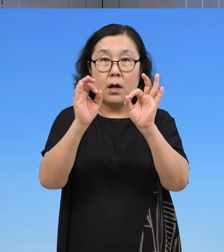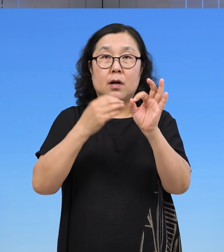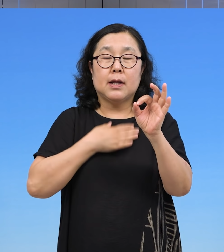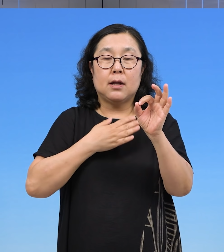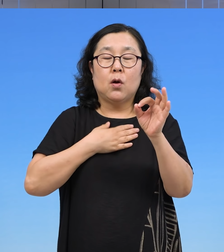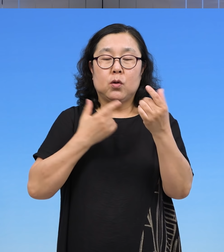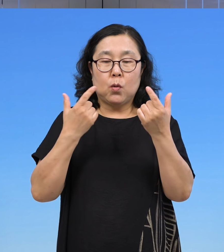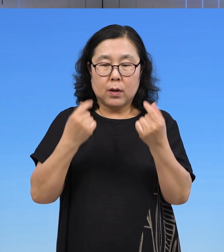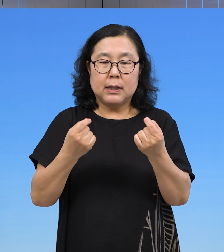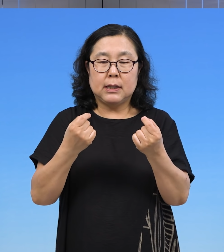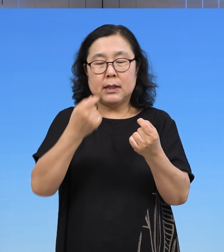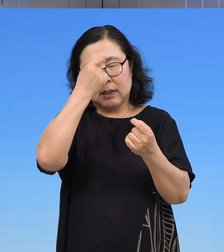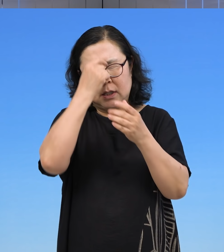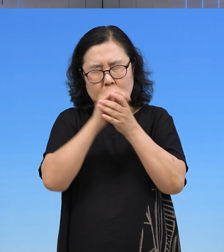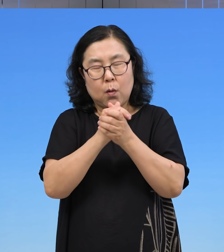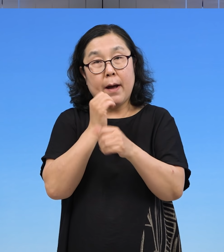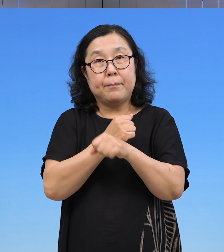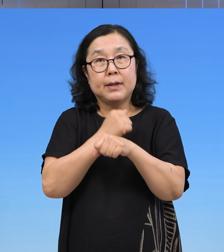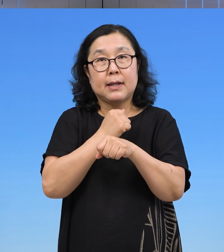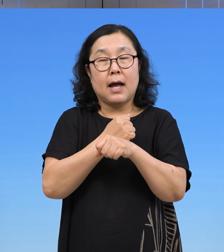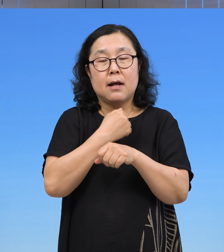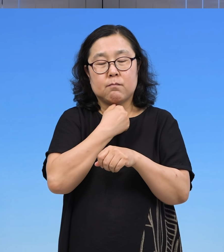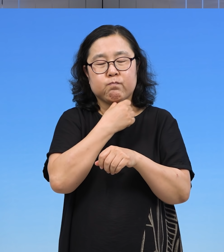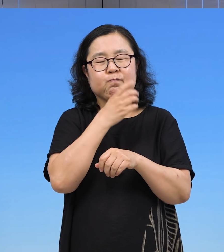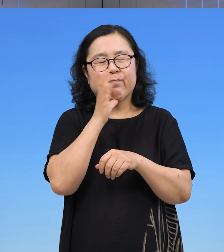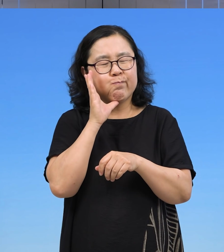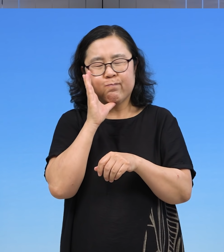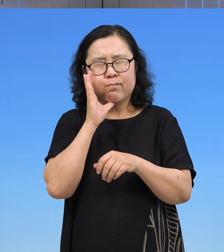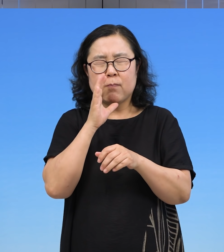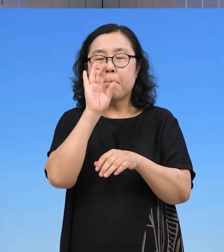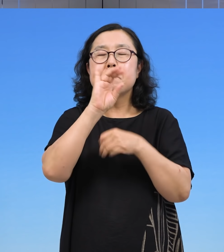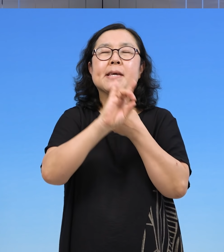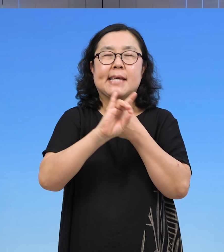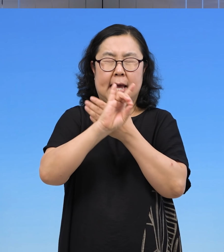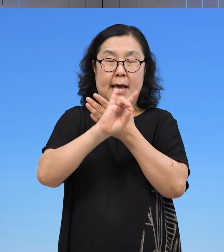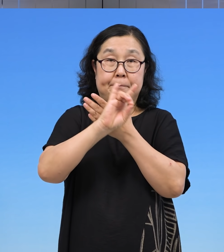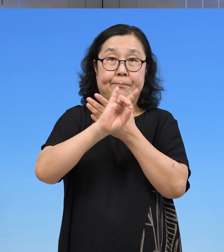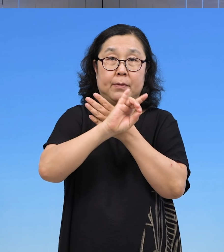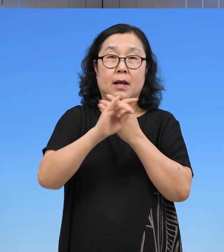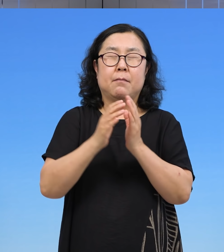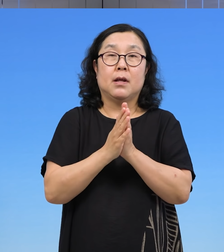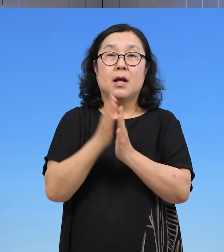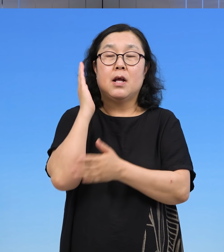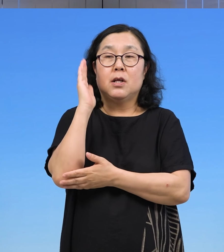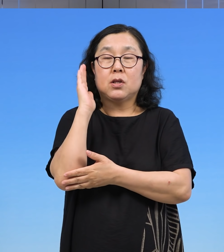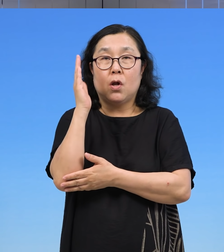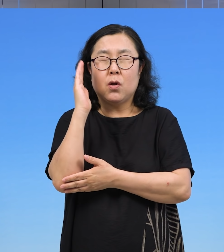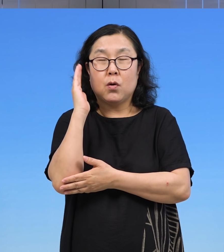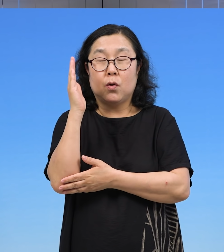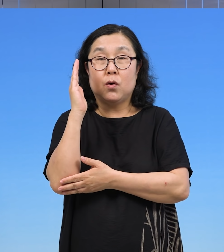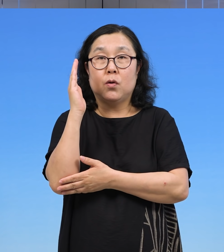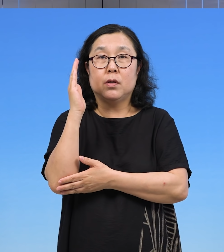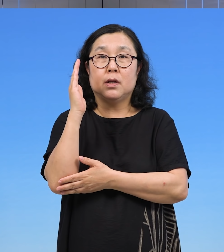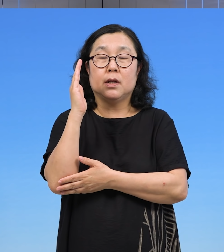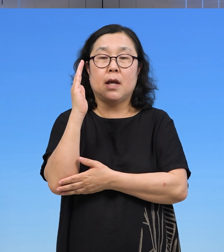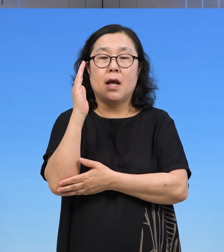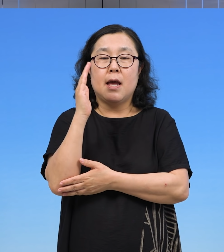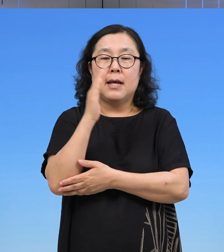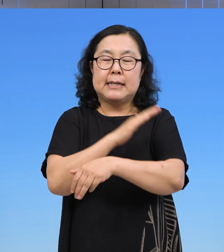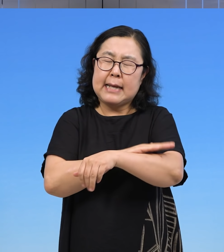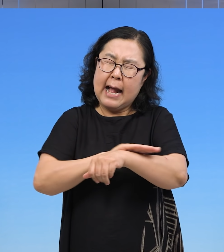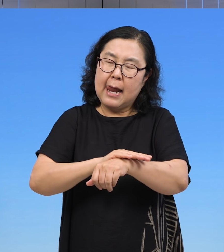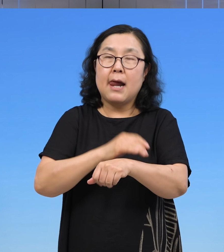아버지 정말 나이 들었다 이런 핑계 이제 목회 한 30년 해가지고 그냥 관록은 생기고 설교를 더 막아주서 세련되게